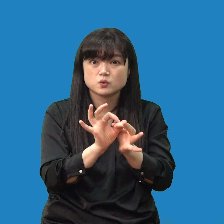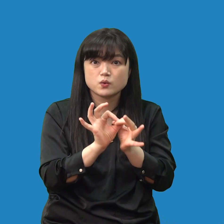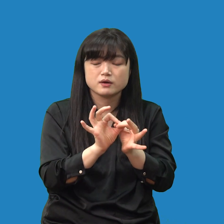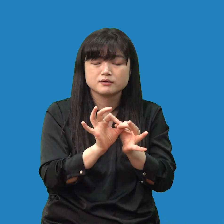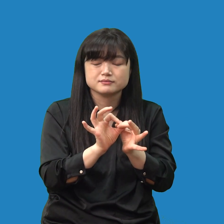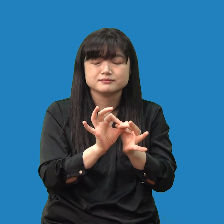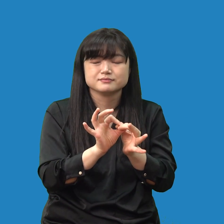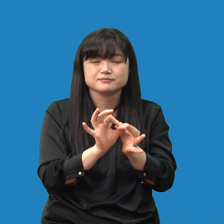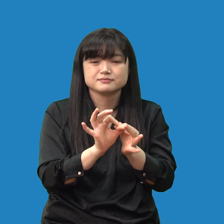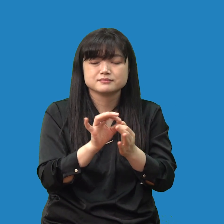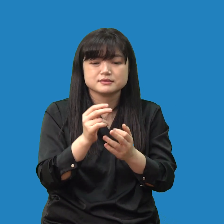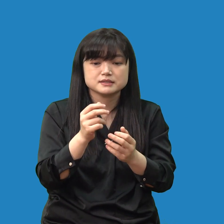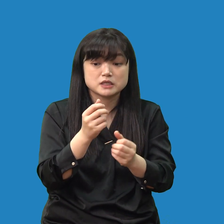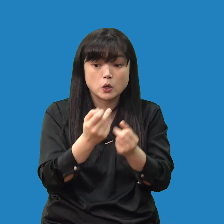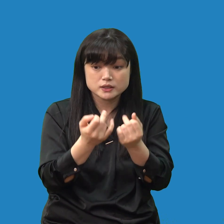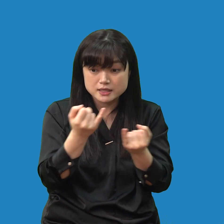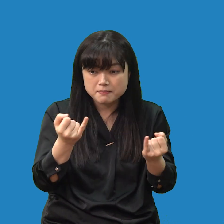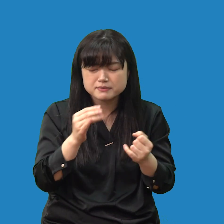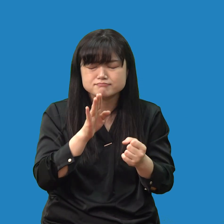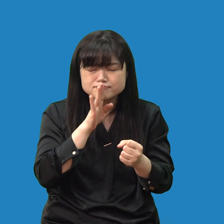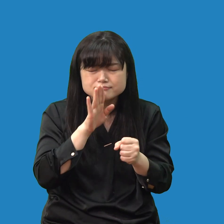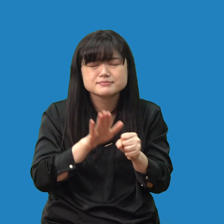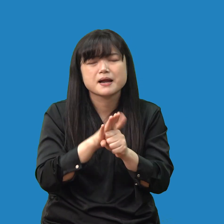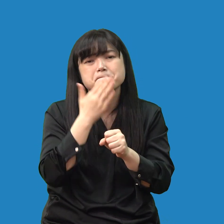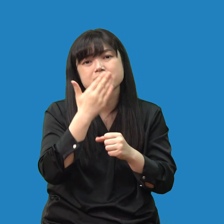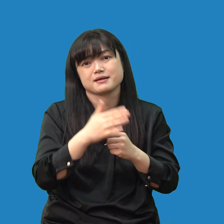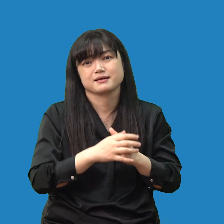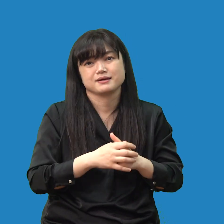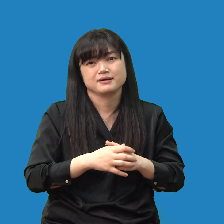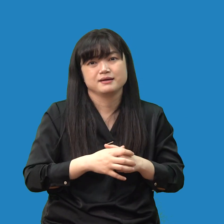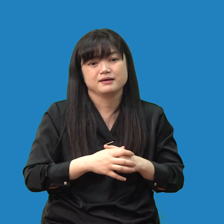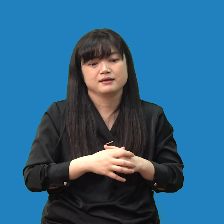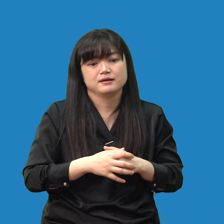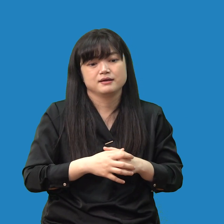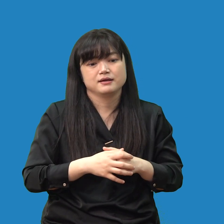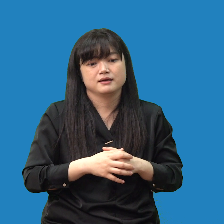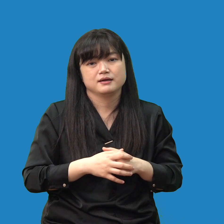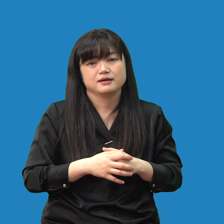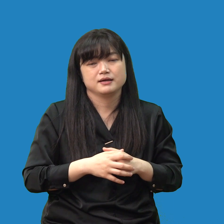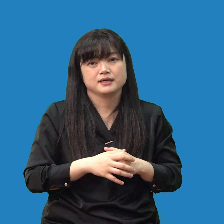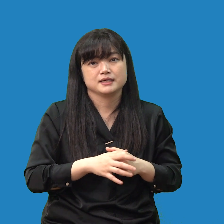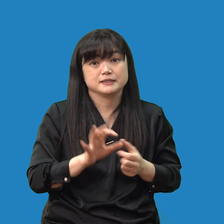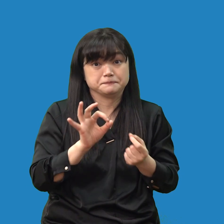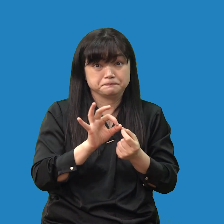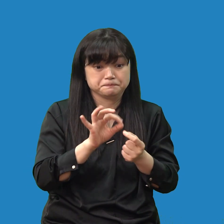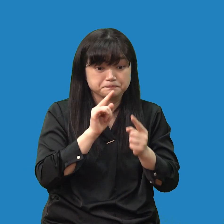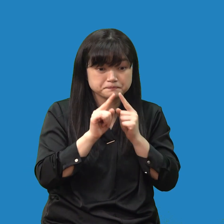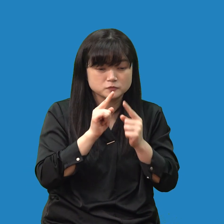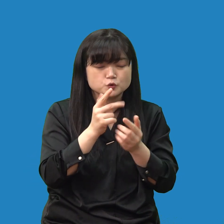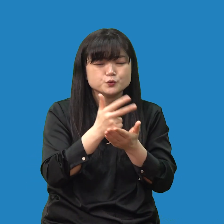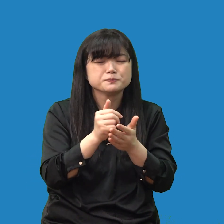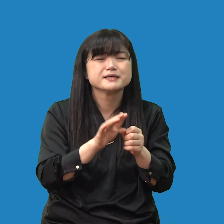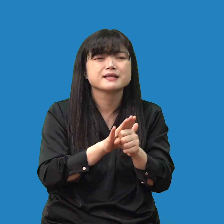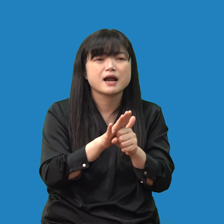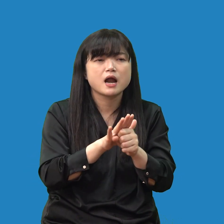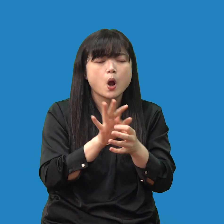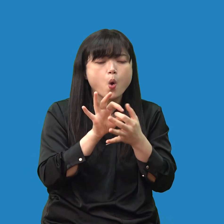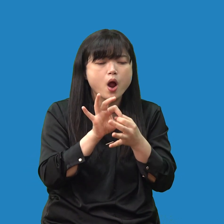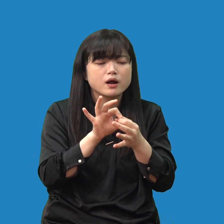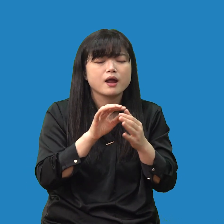형제 자매들도 진심으로 우리는 사랑할 수 있습니다. 이 10절은 이 주님의 사랑이 우리